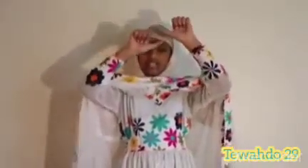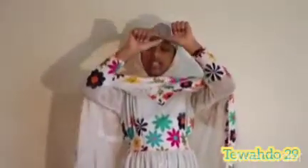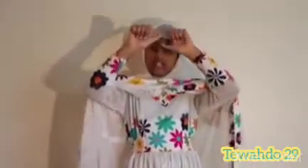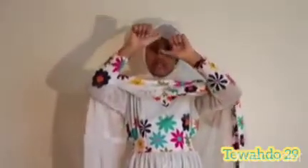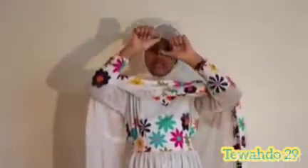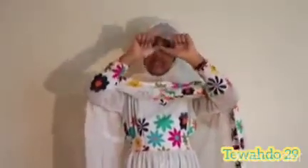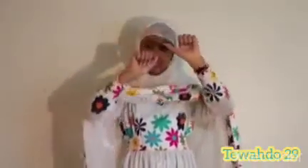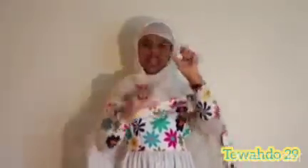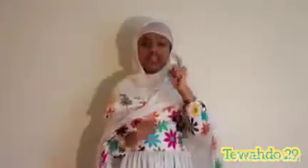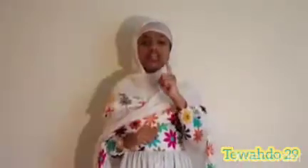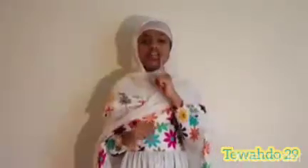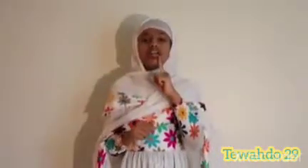በአርያም